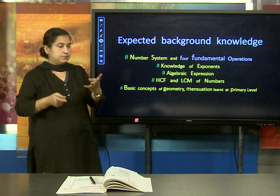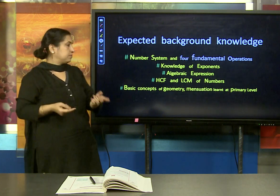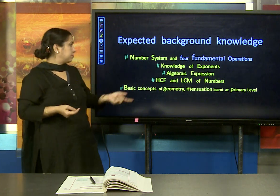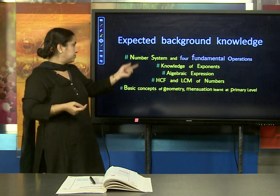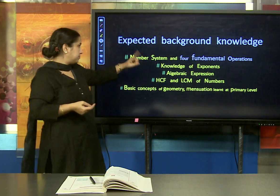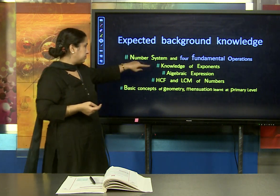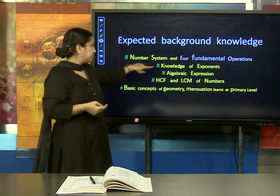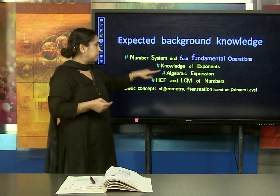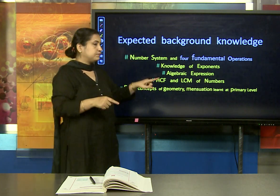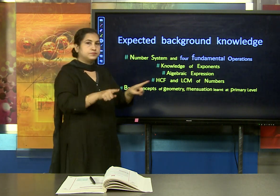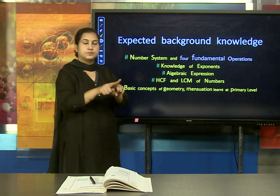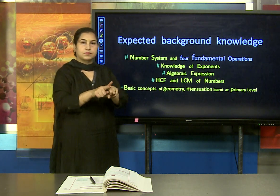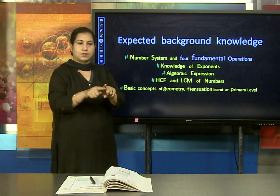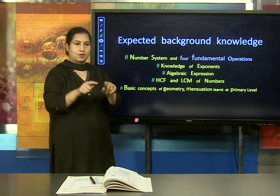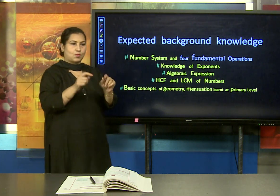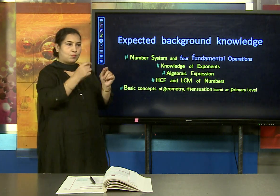उसके बारे में